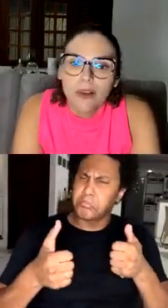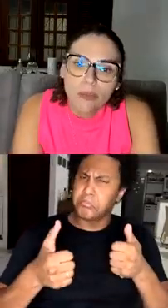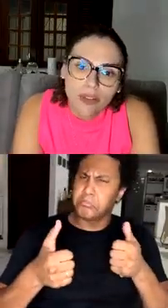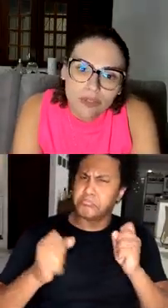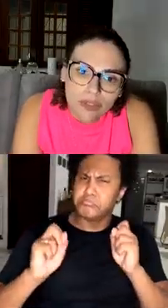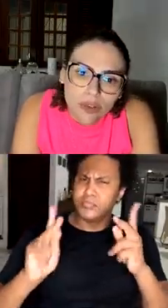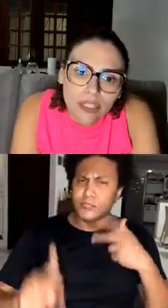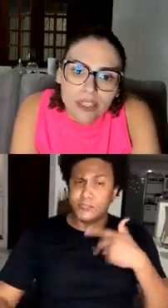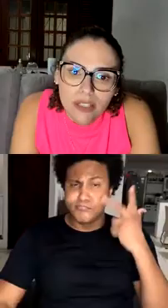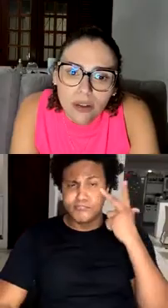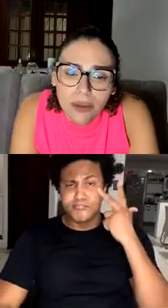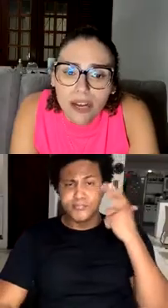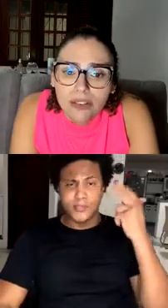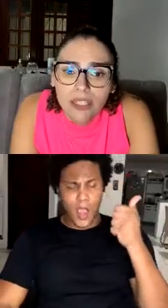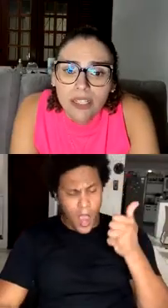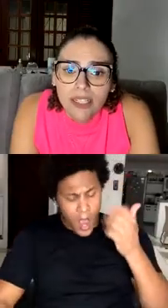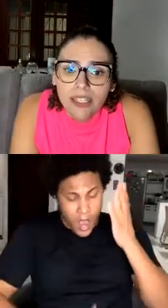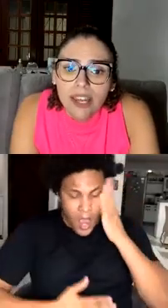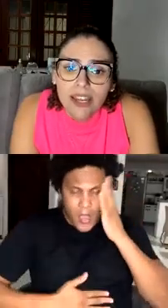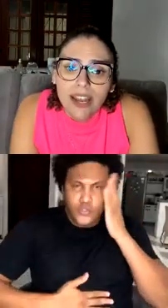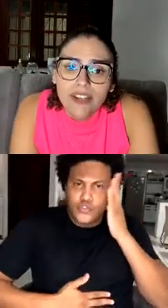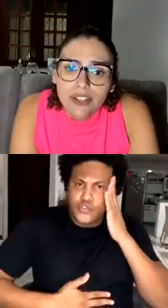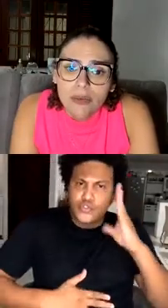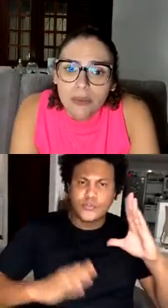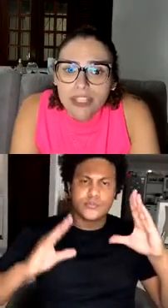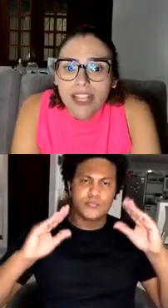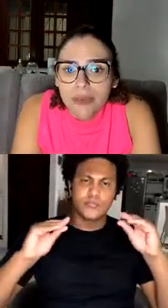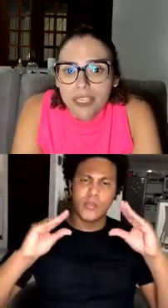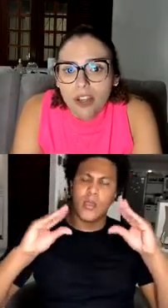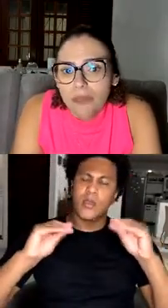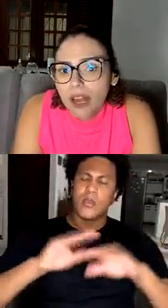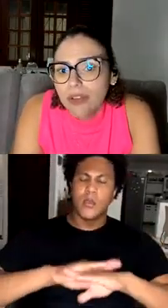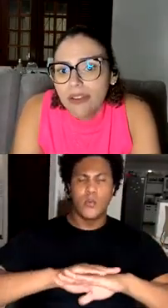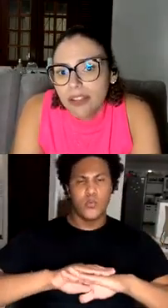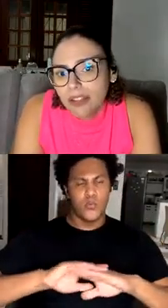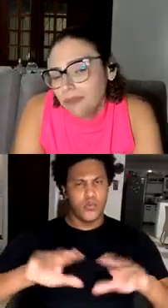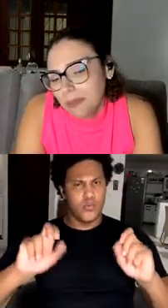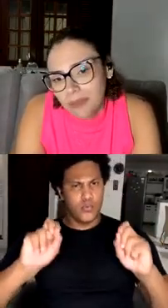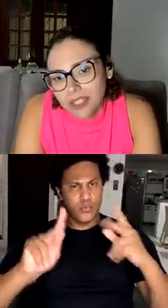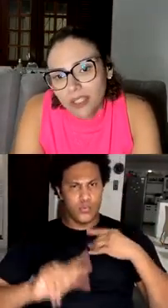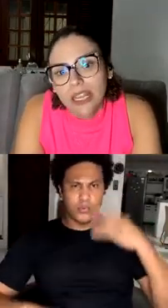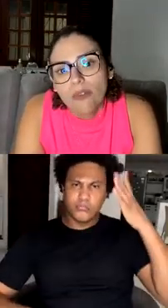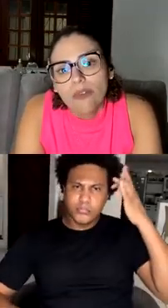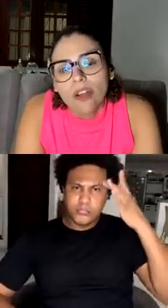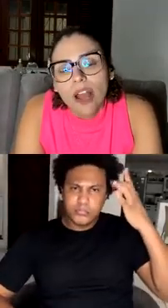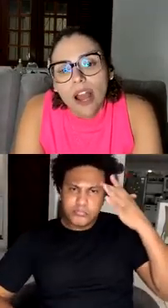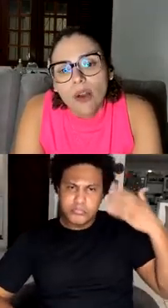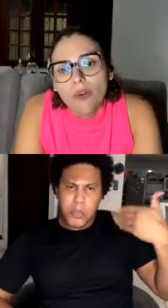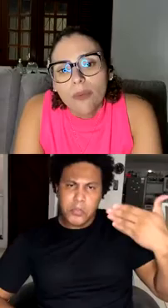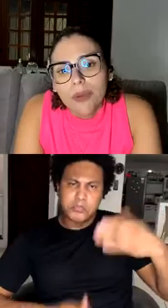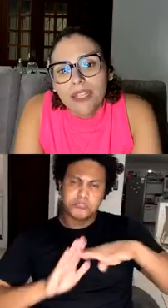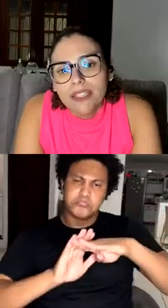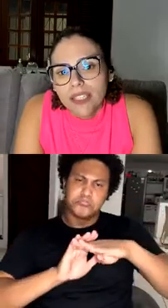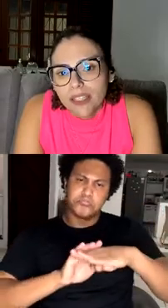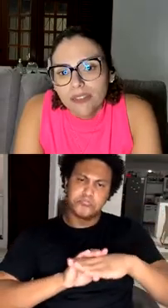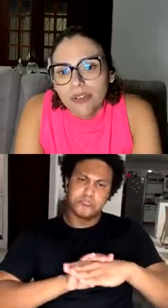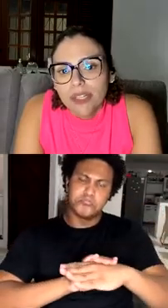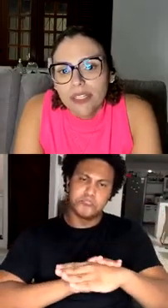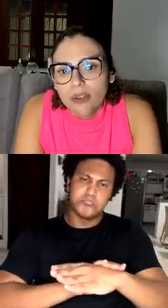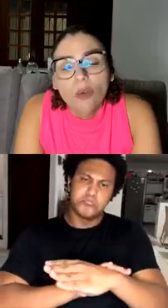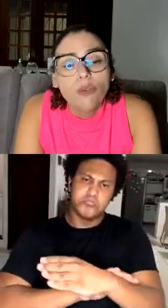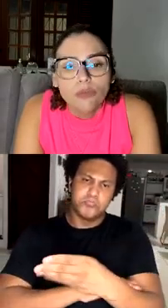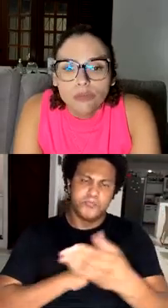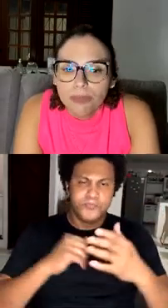explicam como é que funciona, que isso é normal. E aí a gente normalmente sabe que isso é normal e se torna algo compreensível